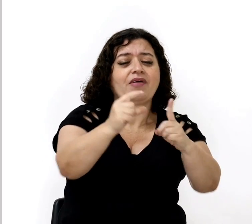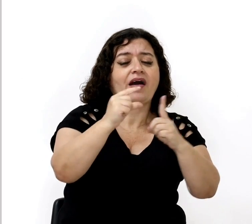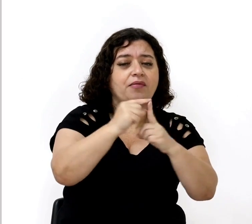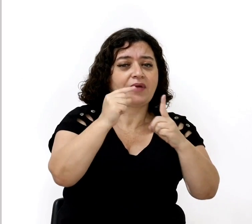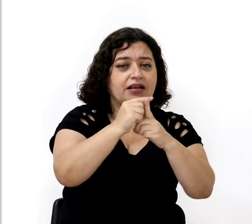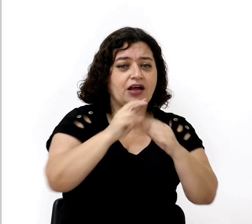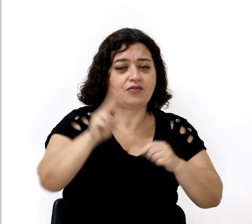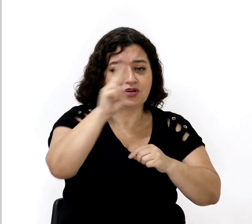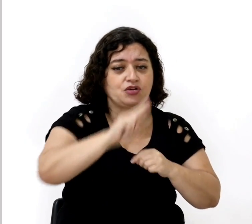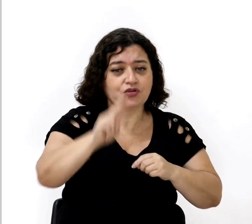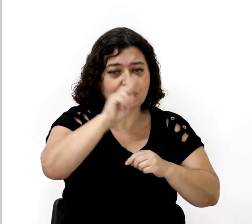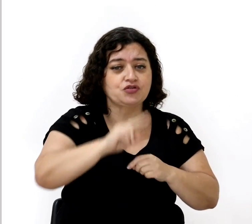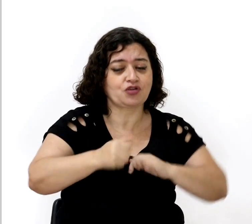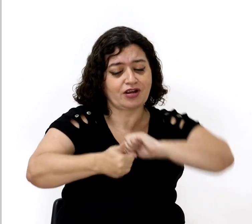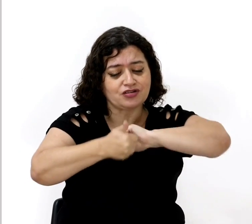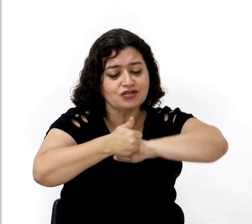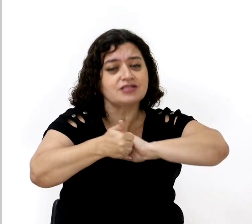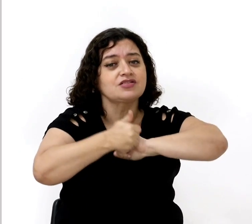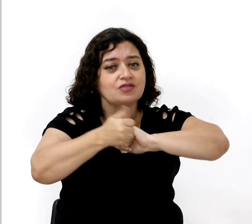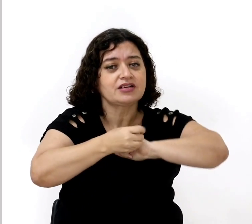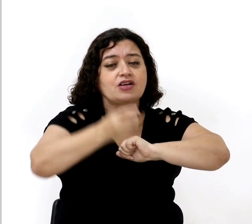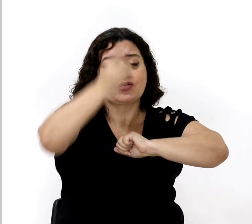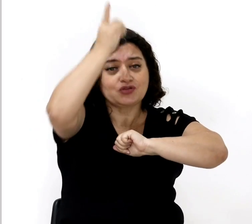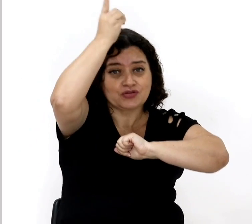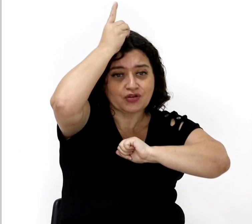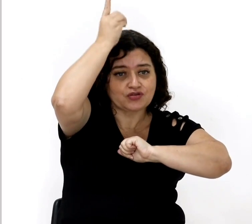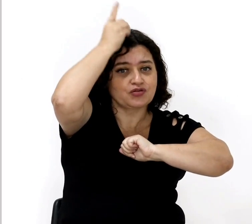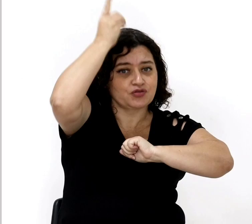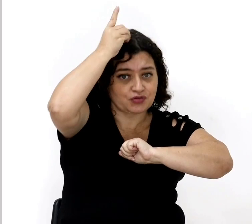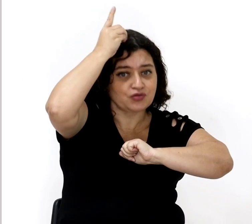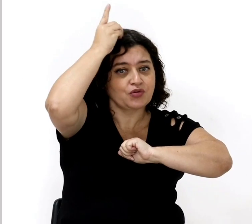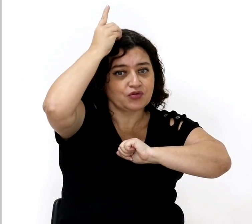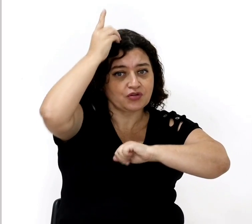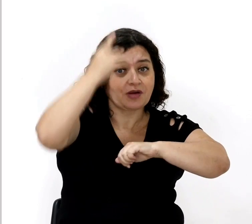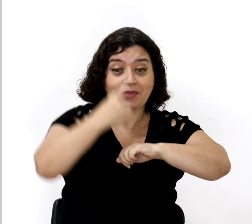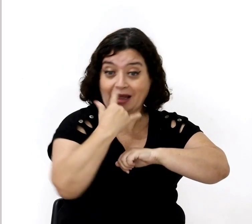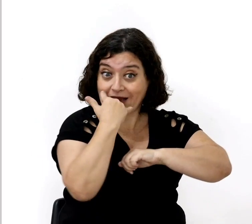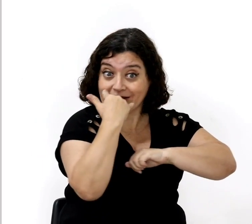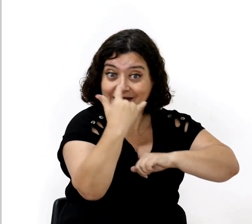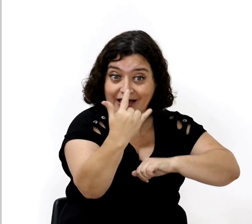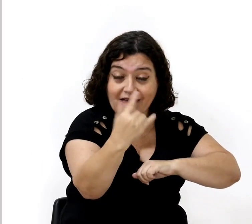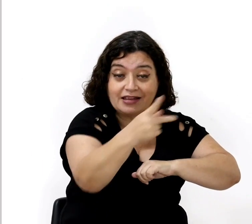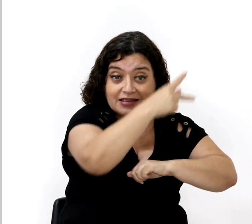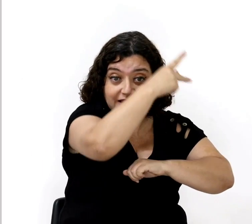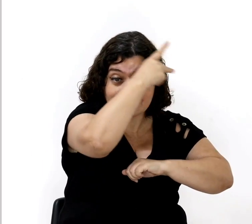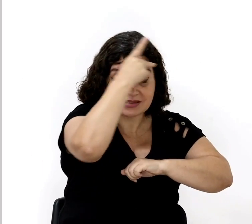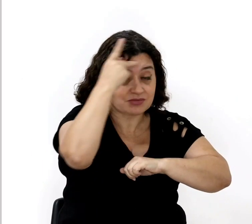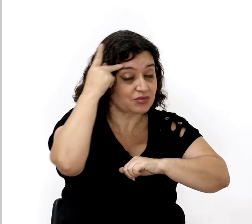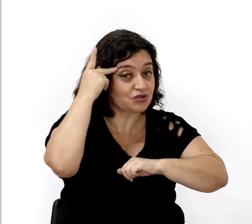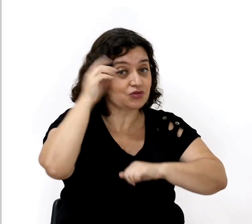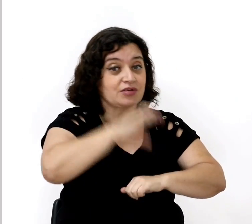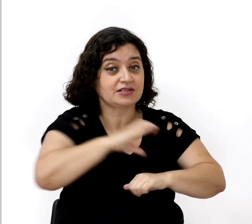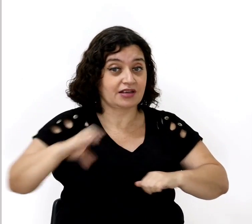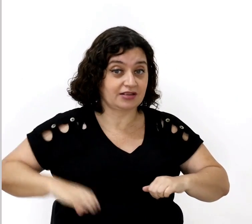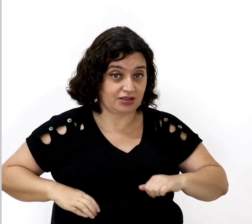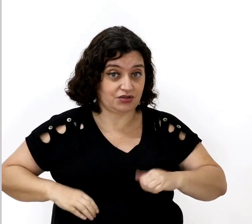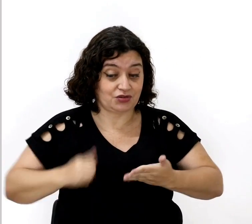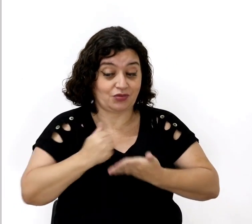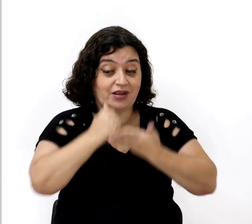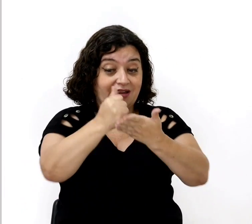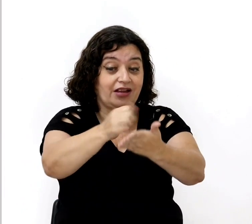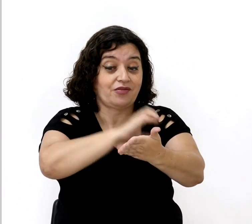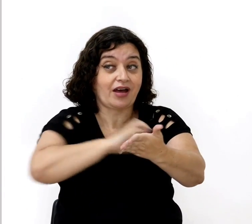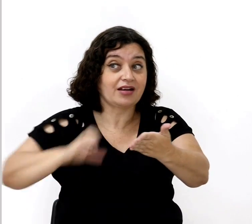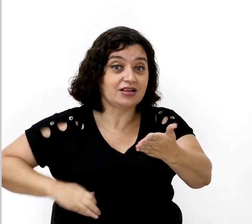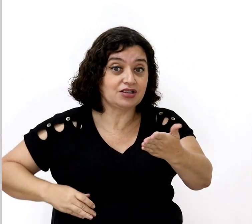usar nossas habilidades para atrair essas pessoas a Cristo, usar nossas habilidades e dons para levar Cristo até essas pessoas. Até